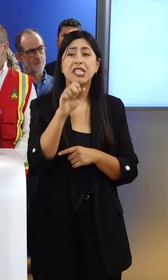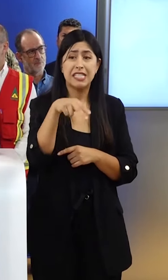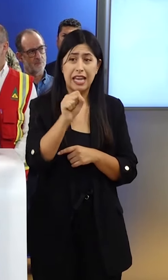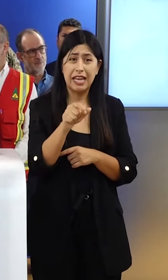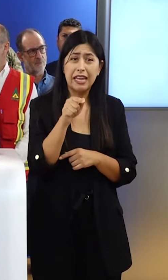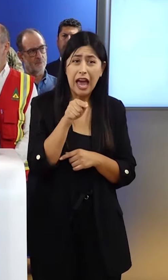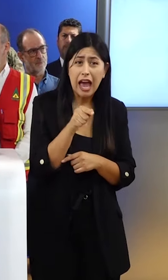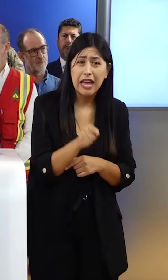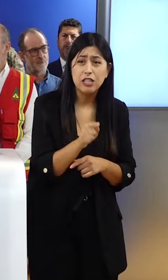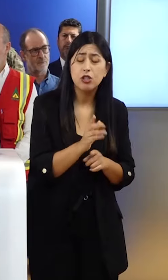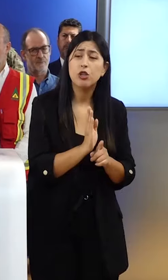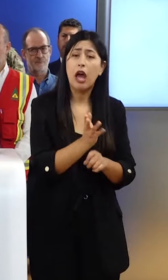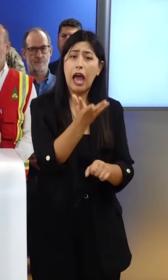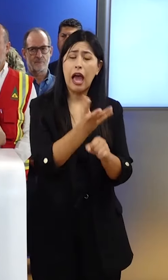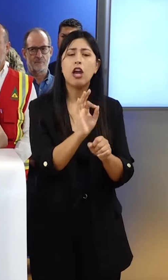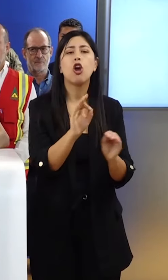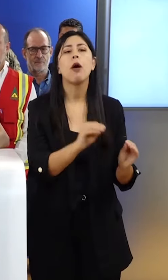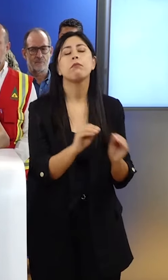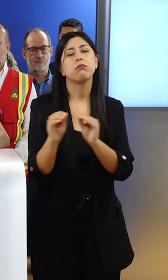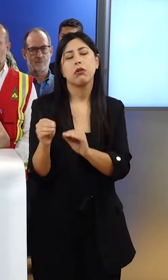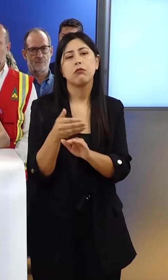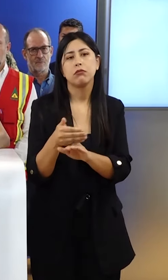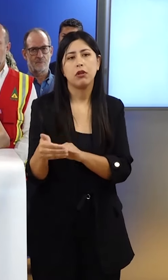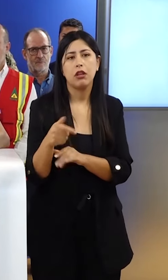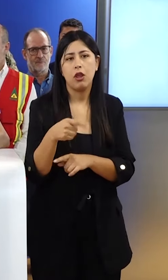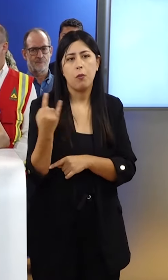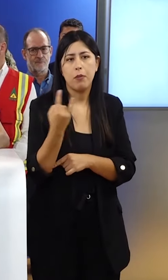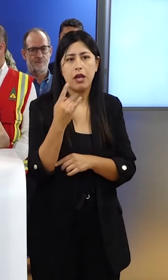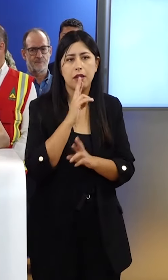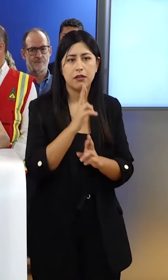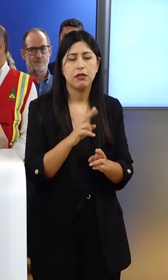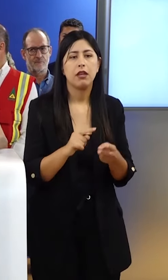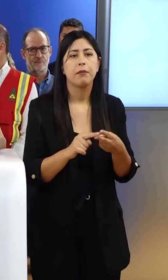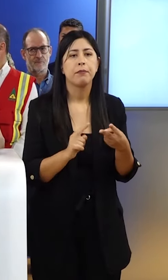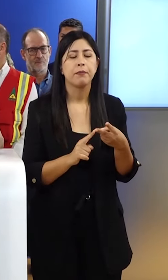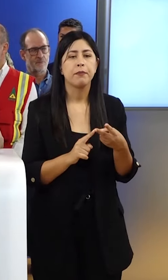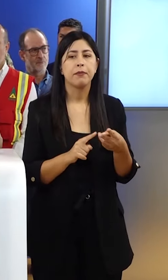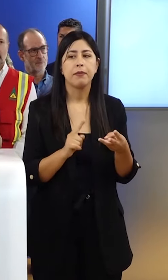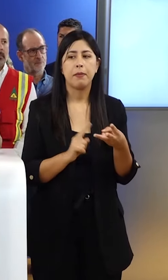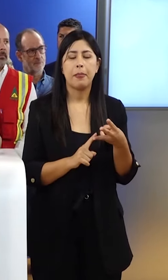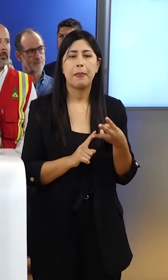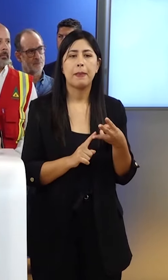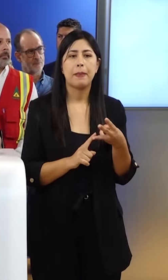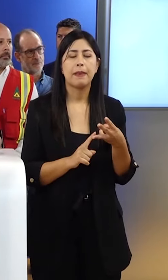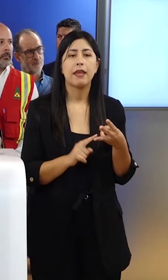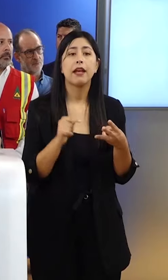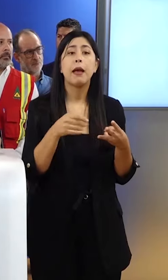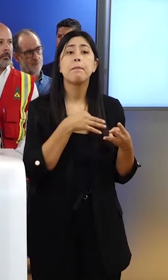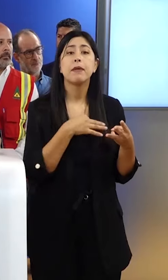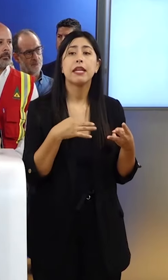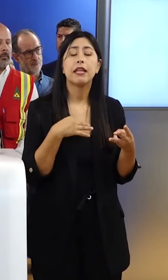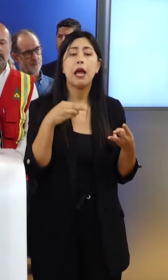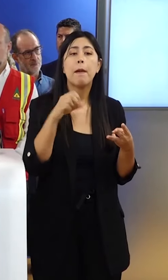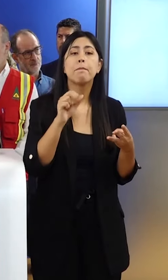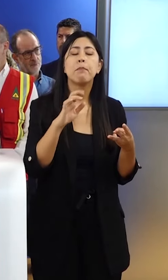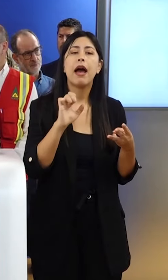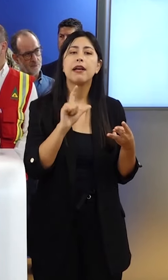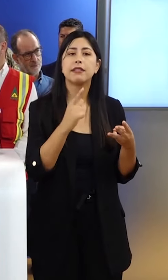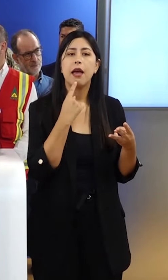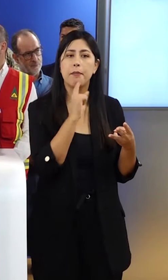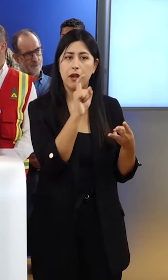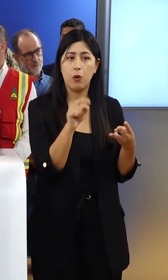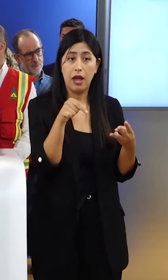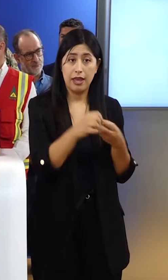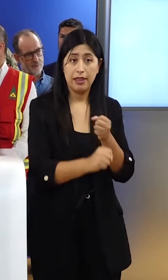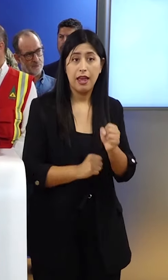segir vigente O se va posponer ante la emergencia tambén Y esta es una consulta para el ministro Marcel consultarle porque para